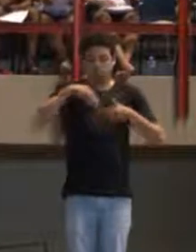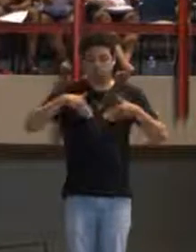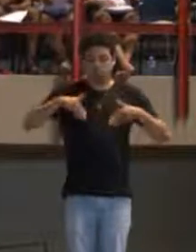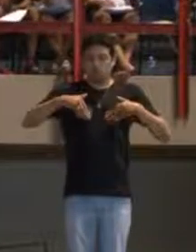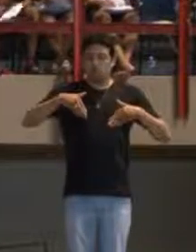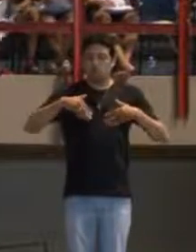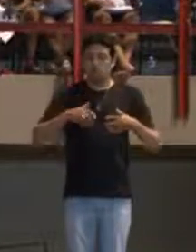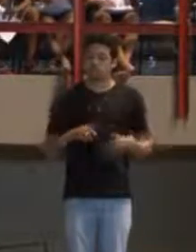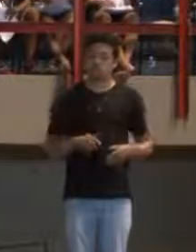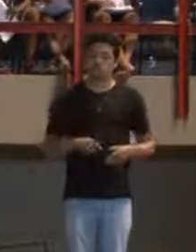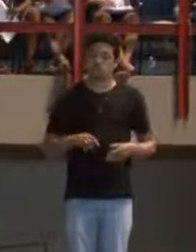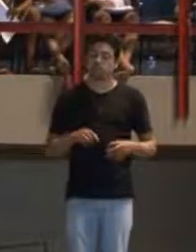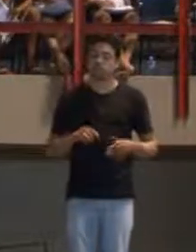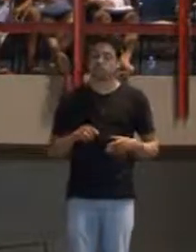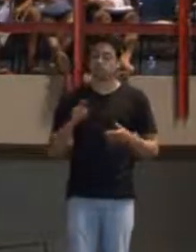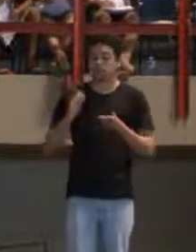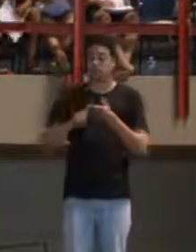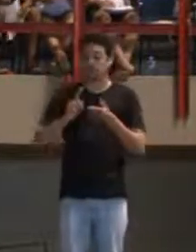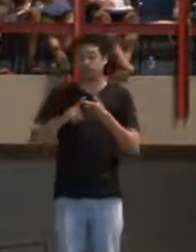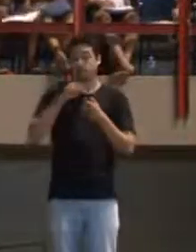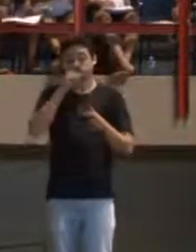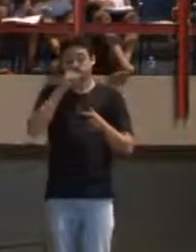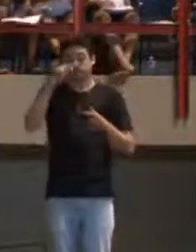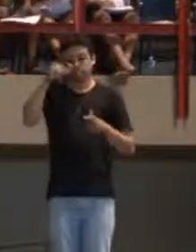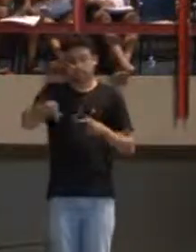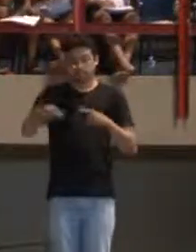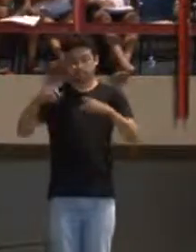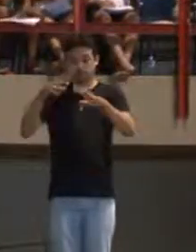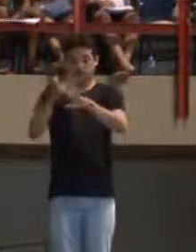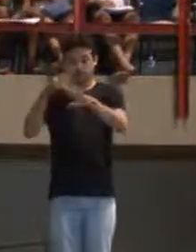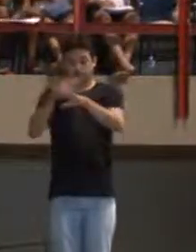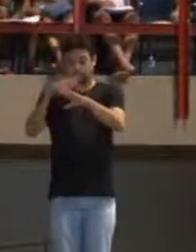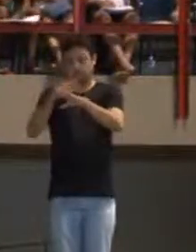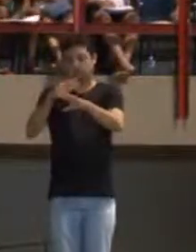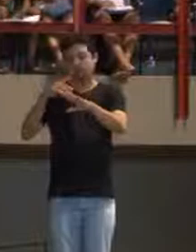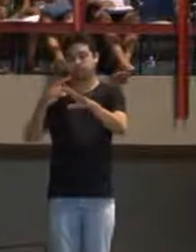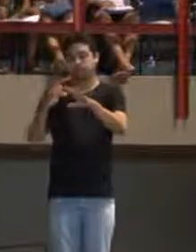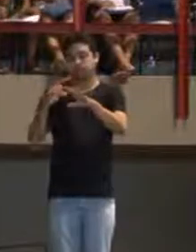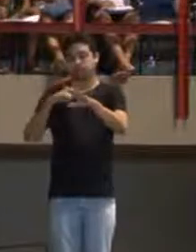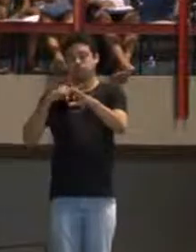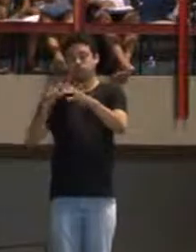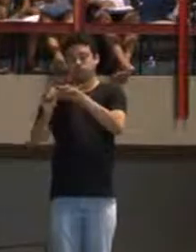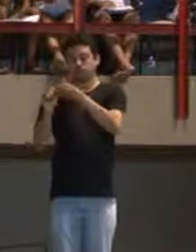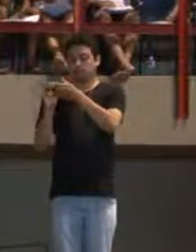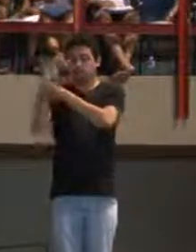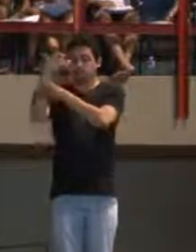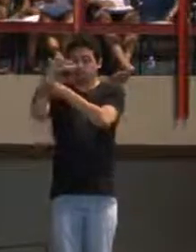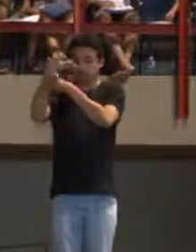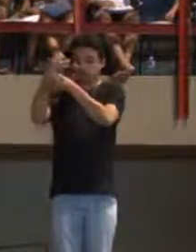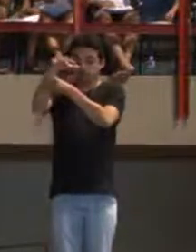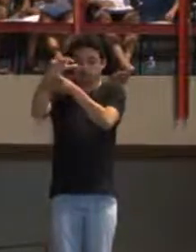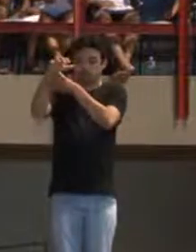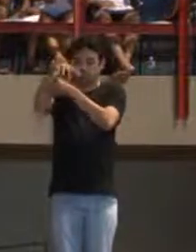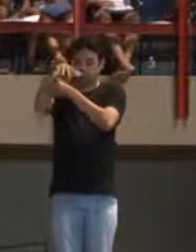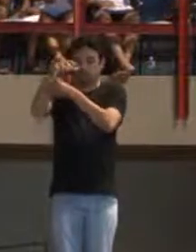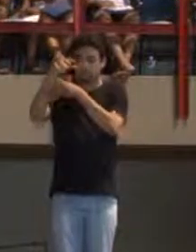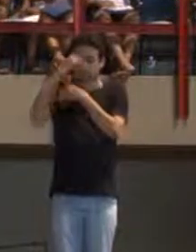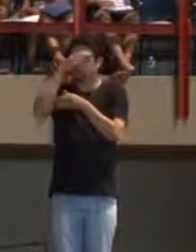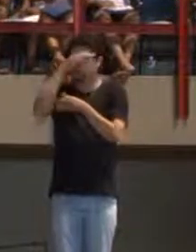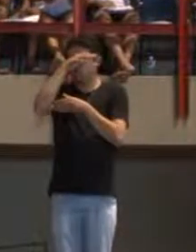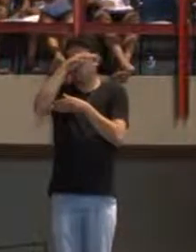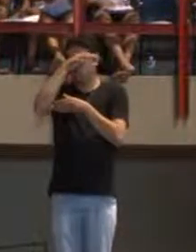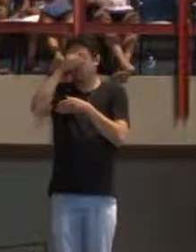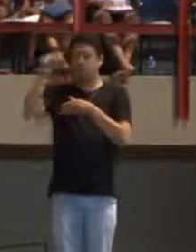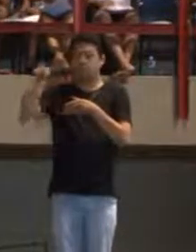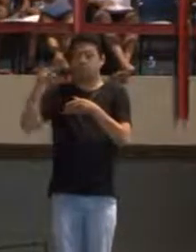tá? Uma cidade que sofre muito com liberação de carbono grafite é Pequim, na